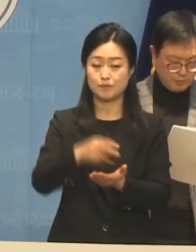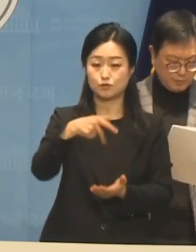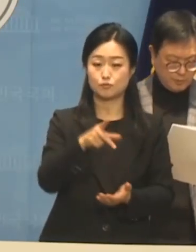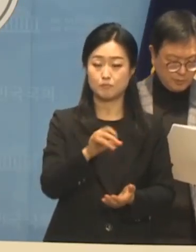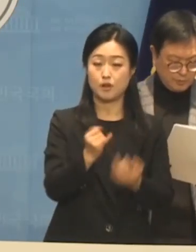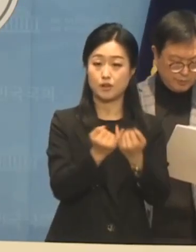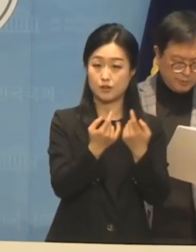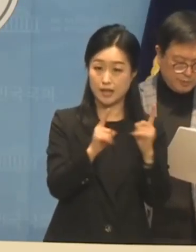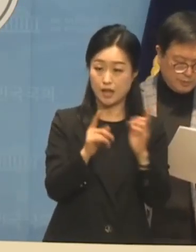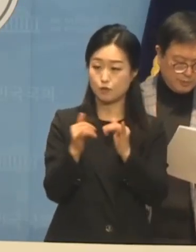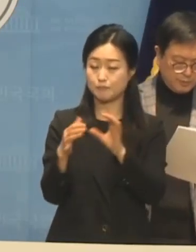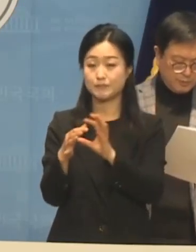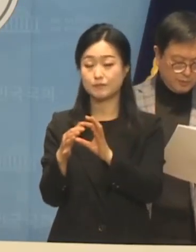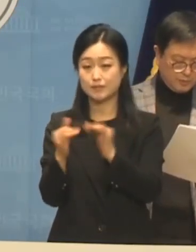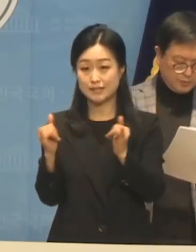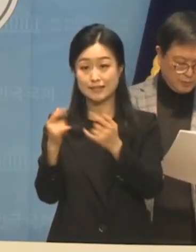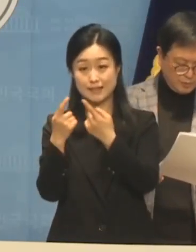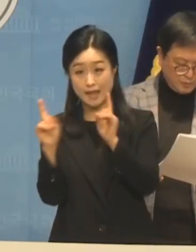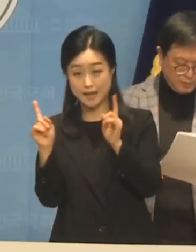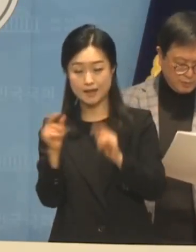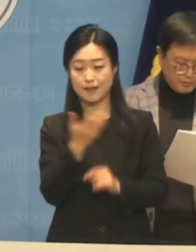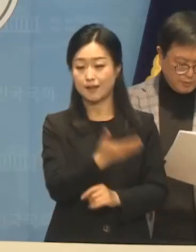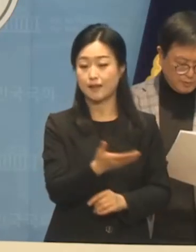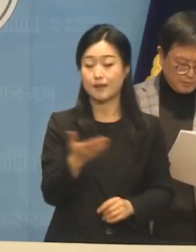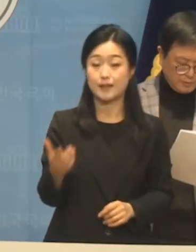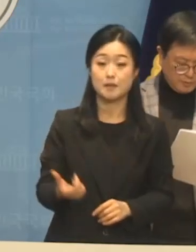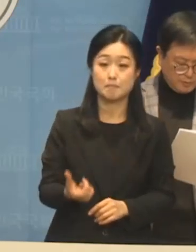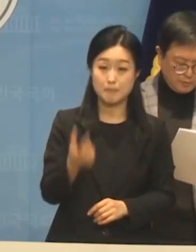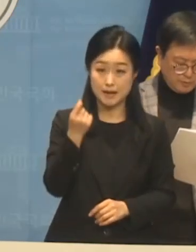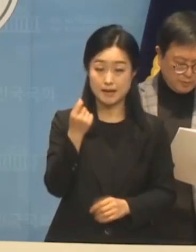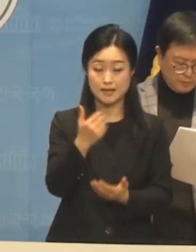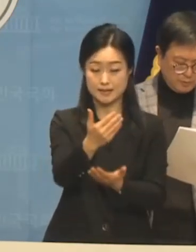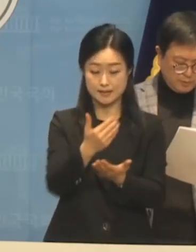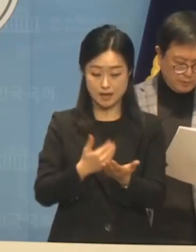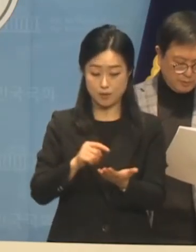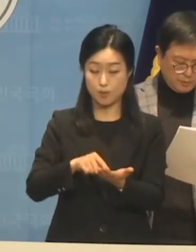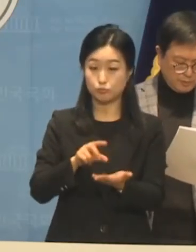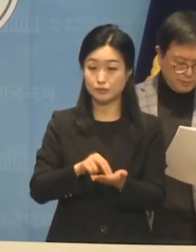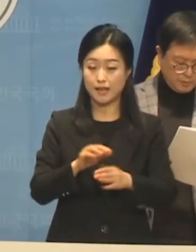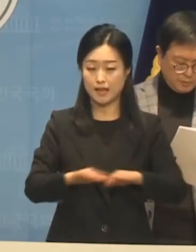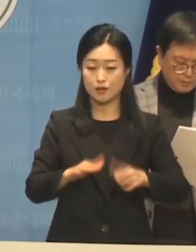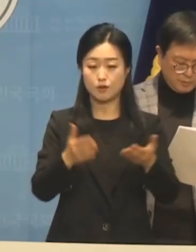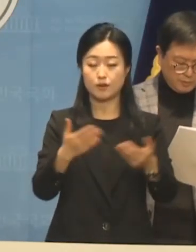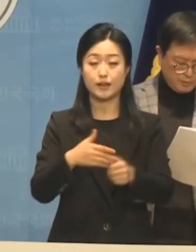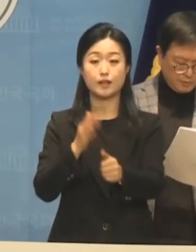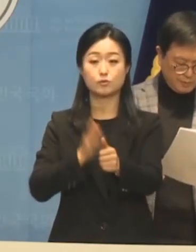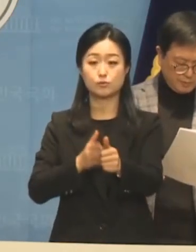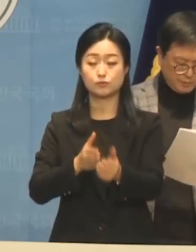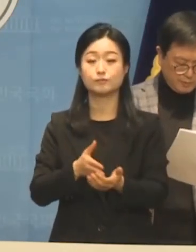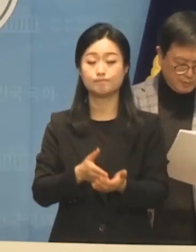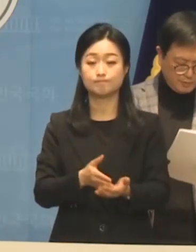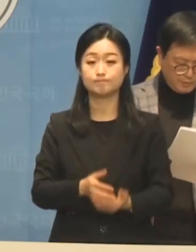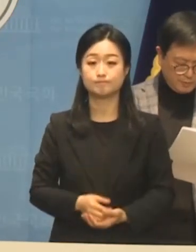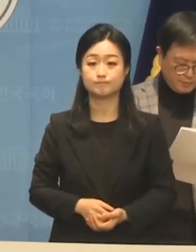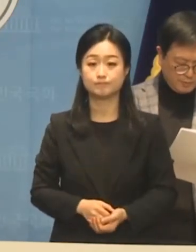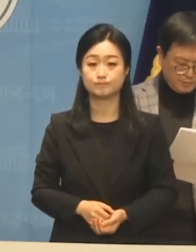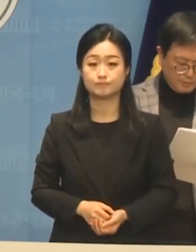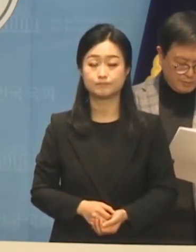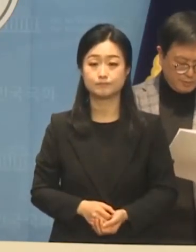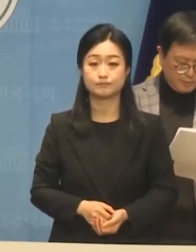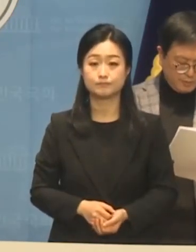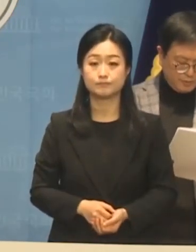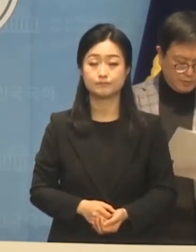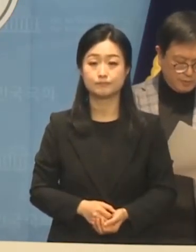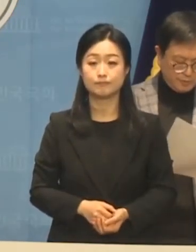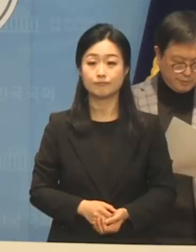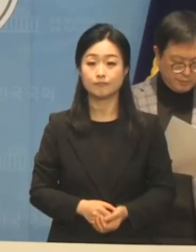숙명여대와 국민대학은 조속히 아래 문제를 처리해 줄 것을 촉구합니다.